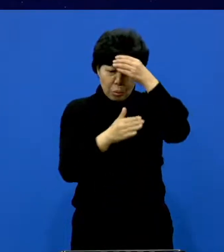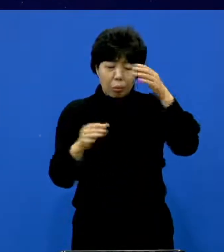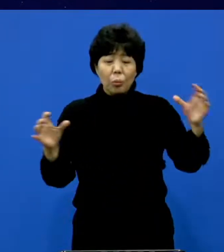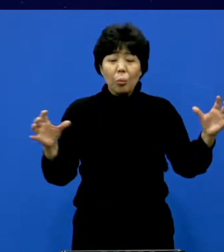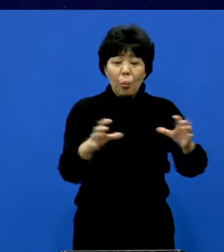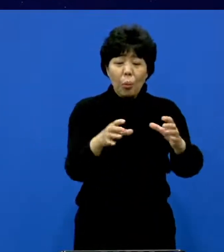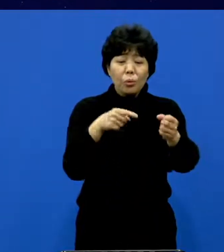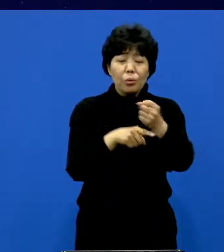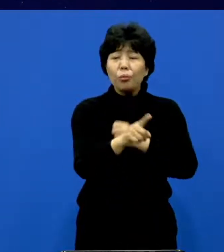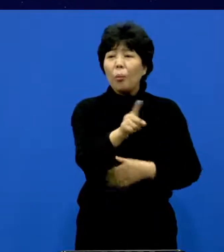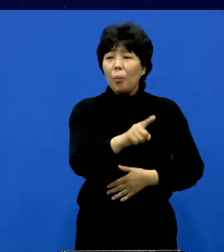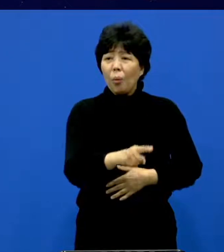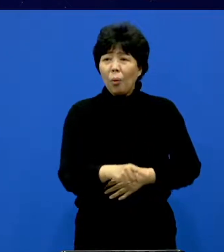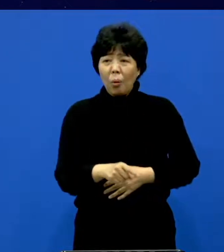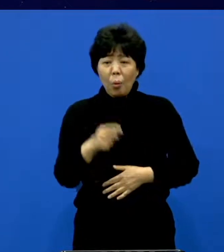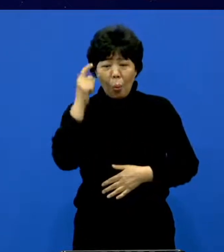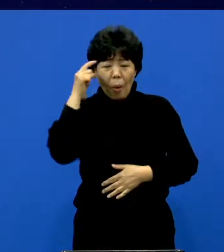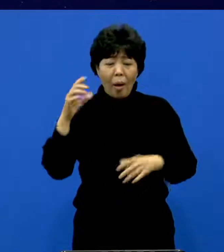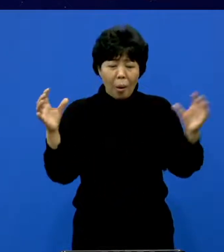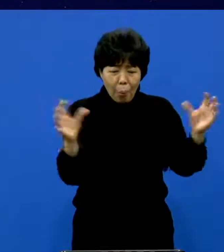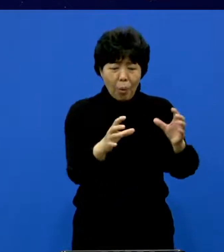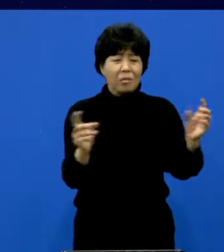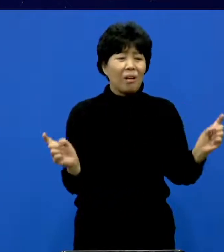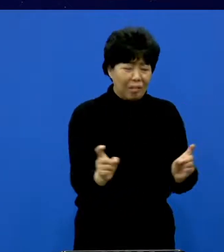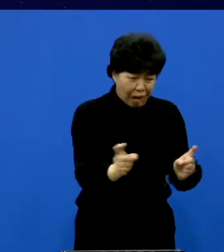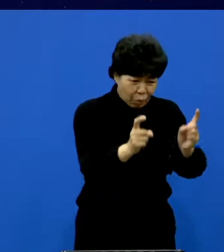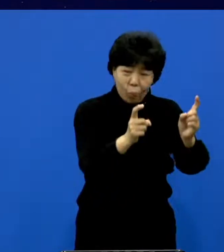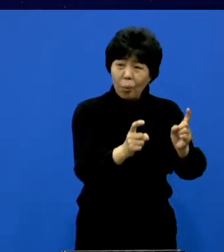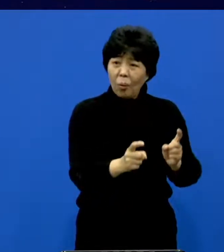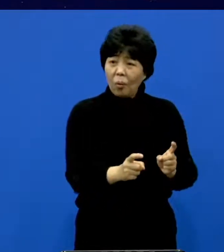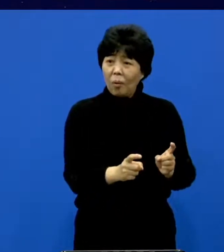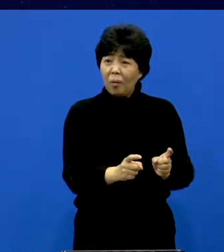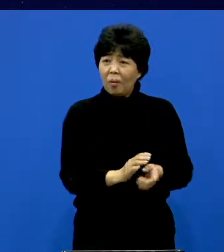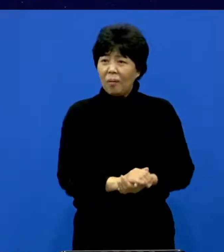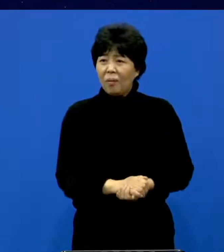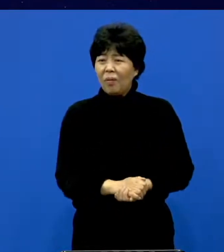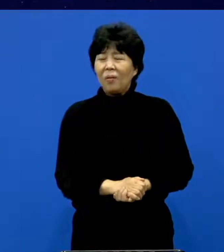저렇게 썰보야 왜 모여?